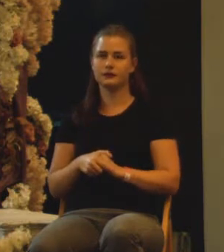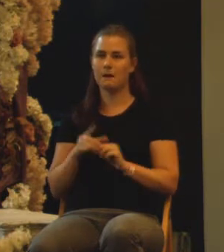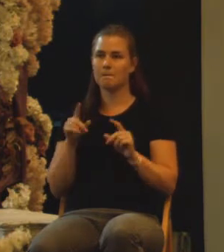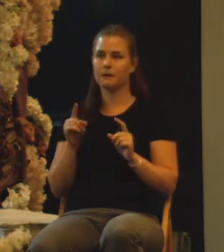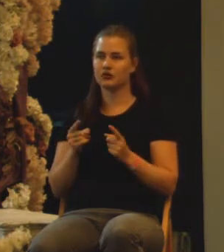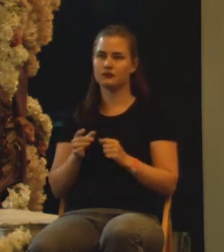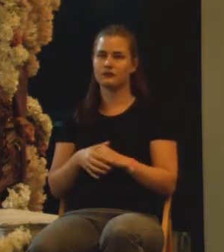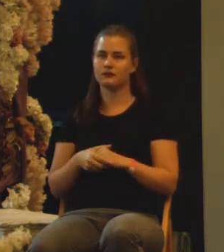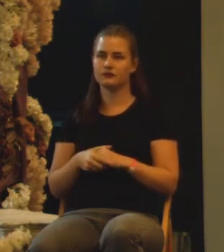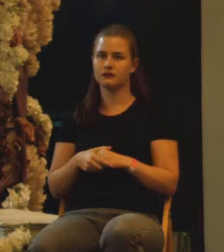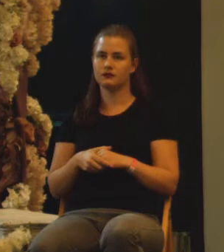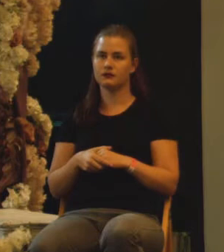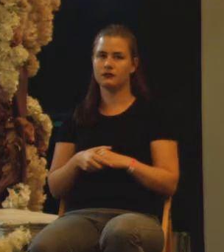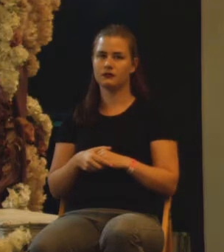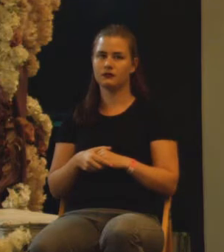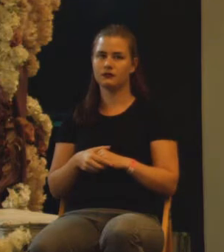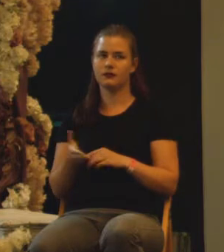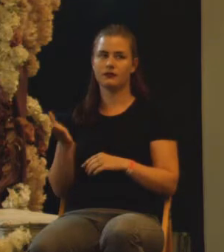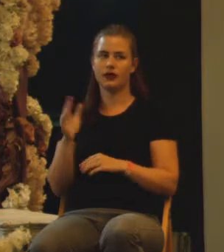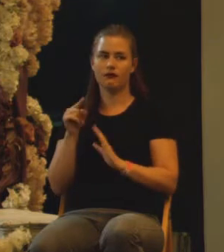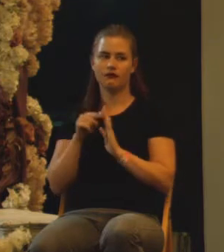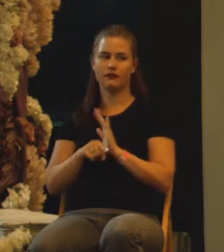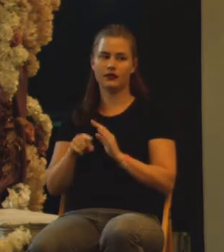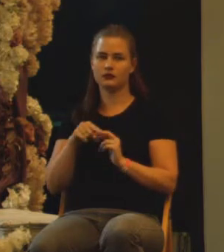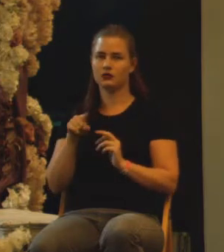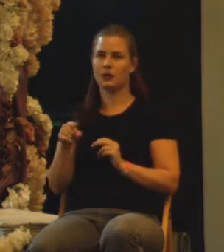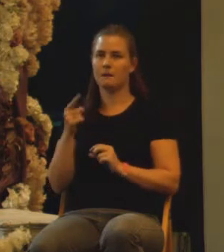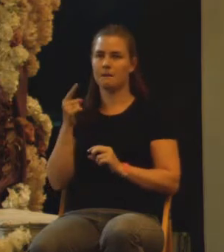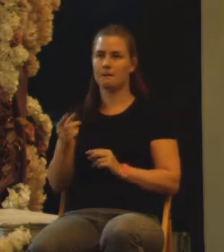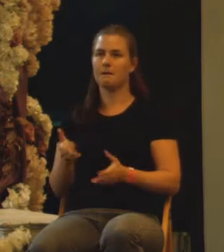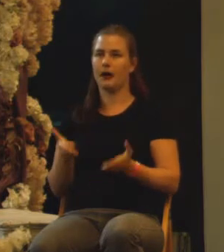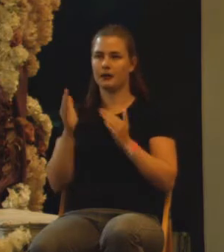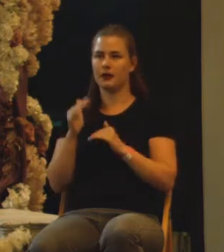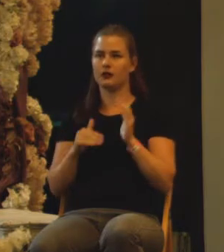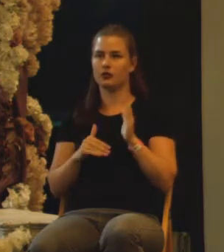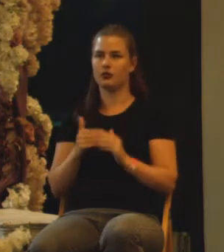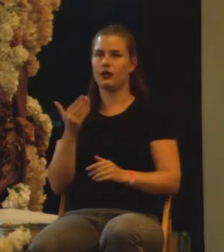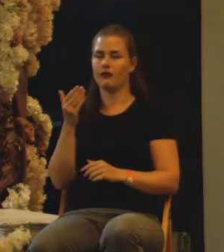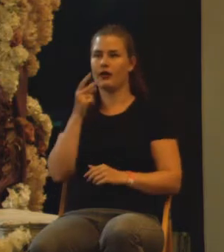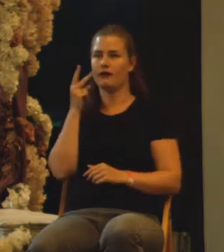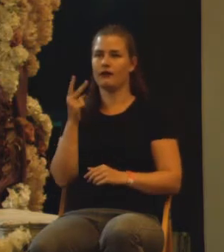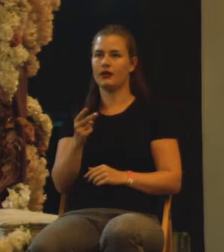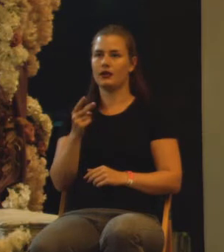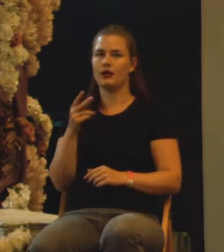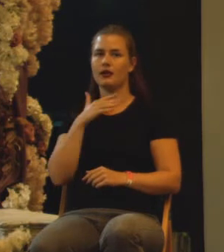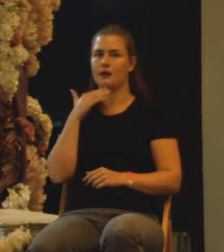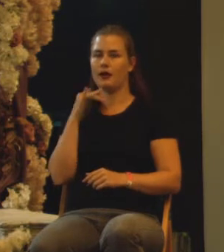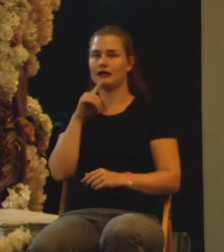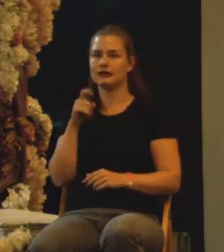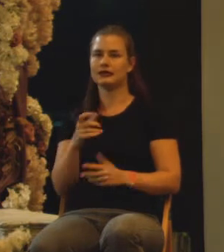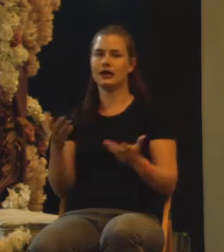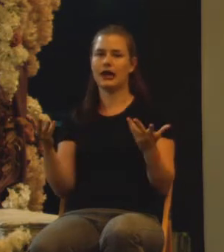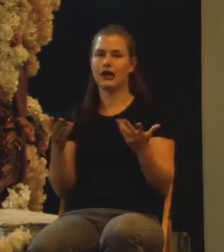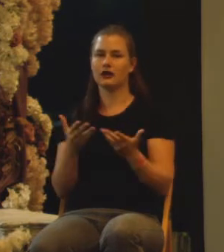Почему? Давайте версия номер один. Вы поднимаете руку, потому что вы видите мясо, из